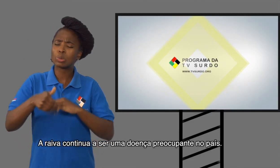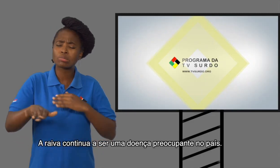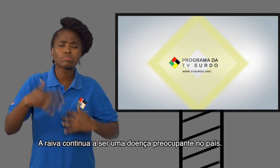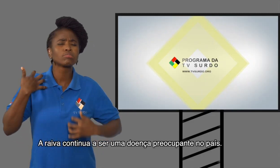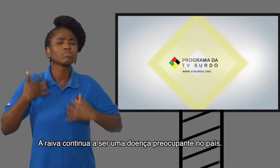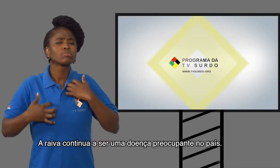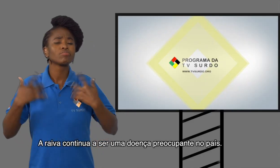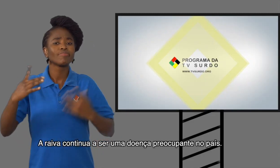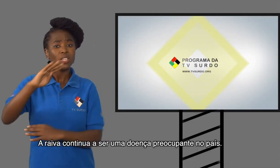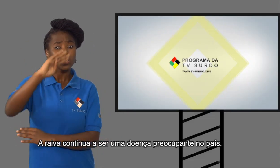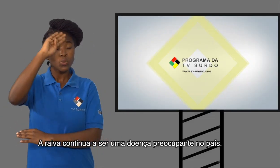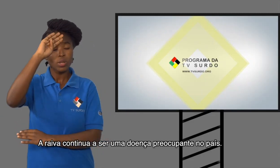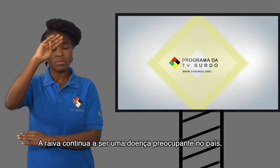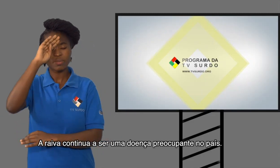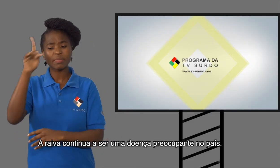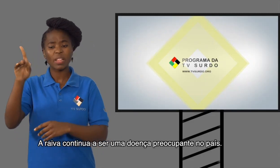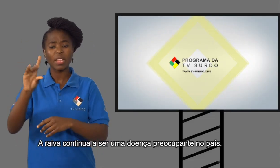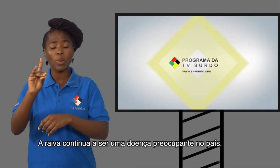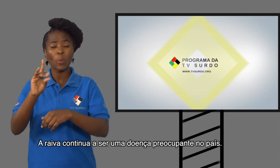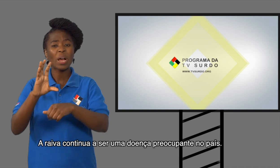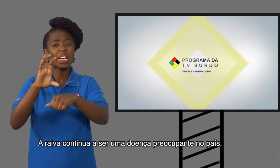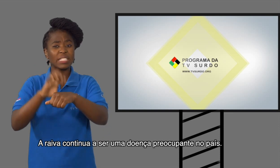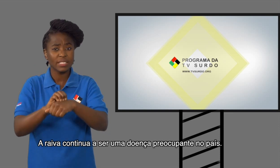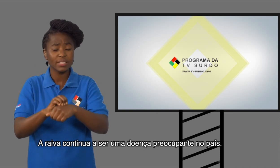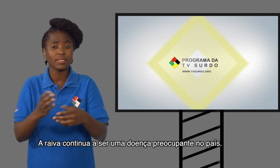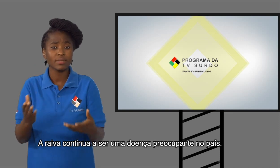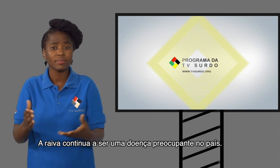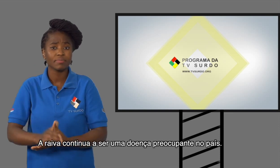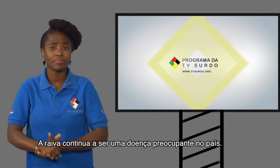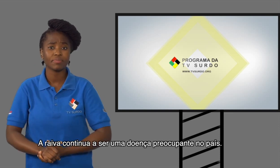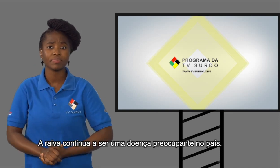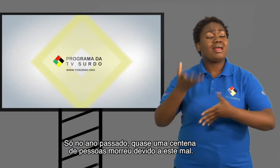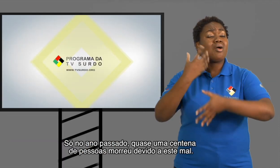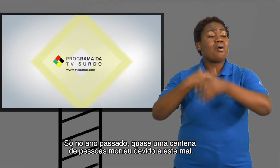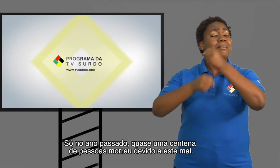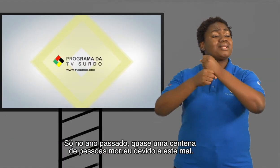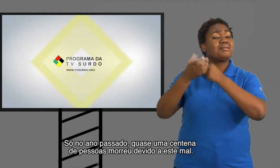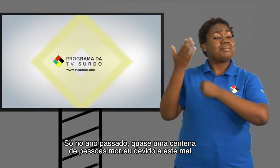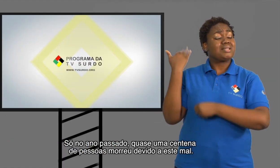A raiva continua a ser uma doença preocupante no país.